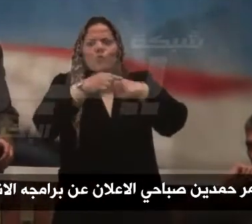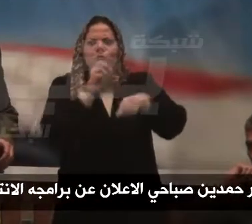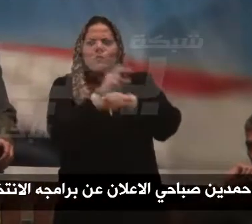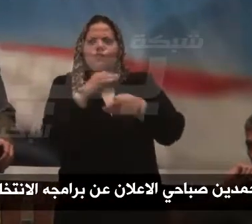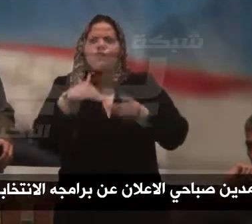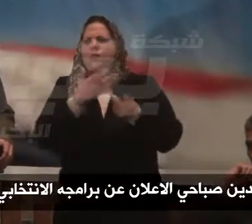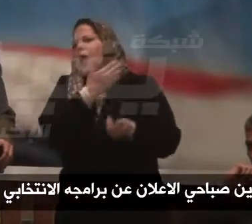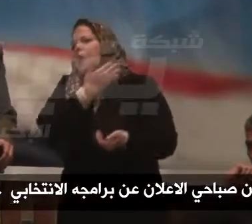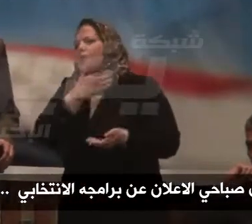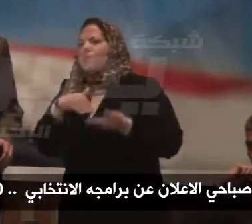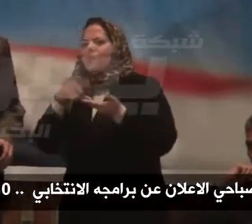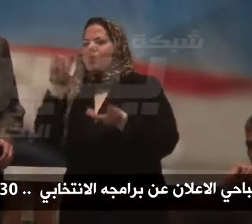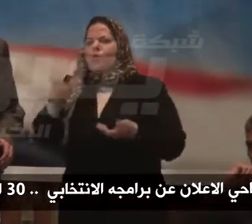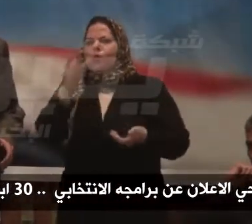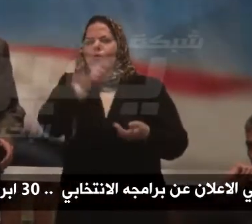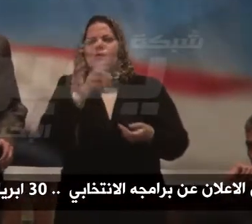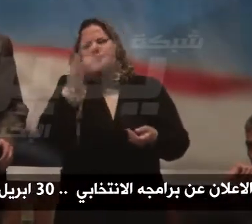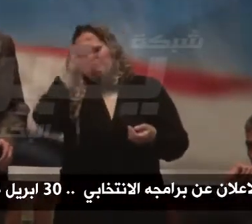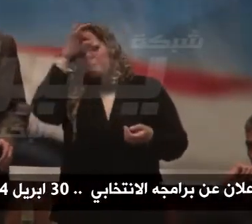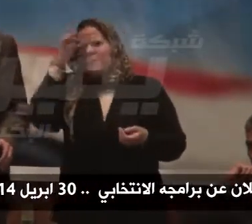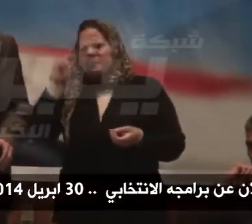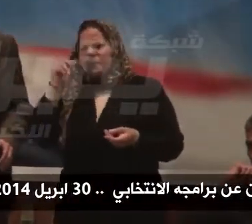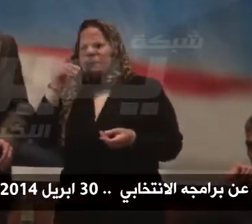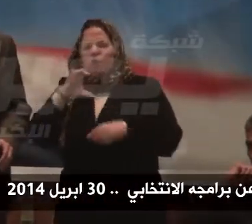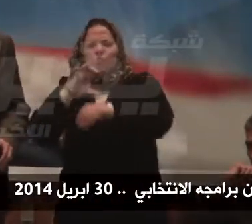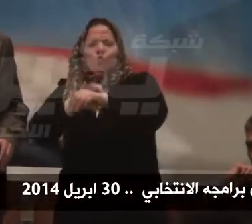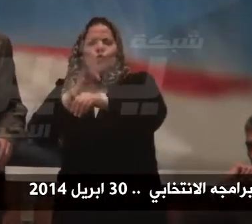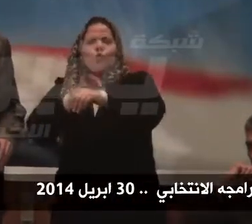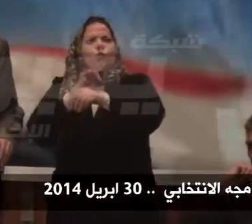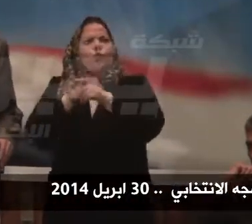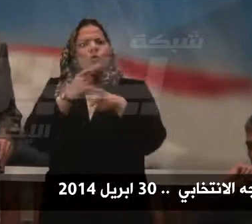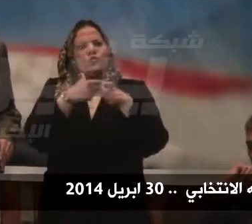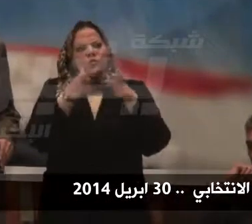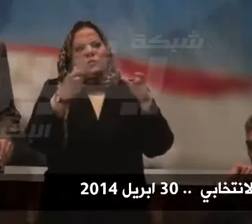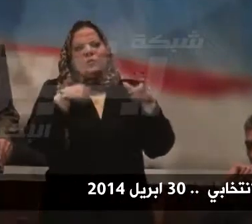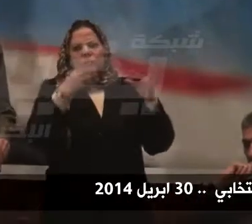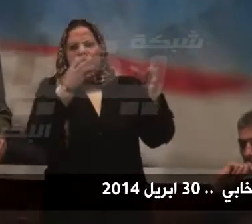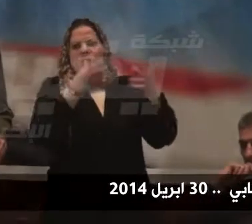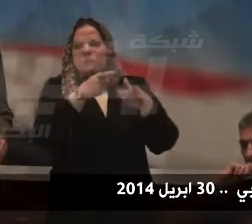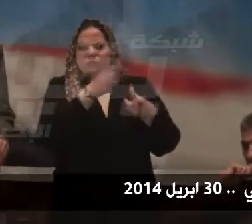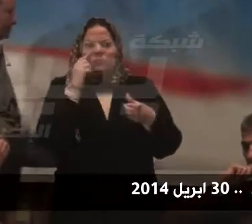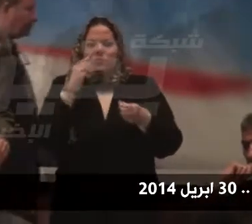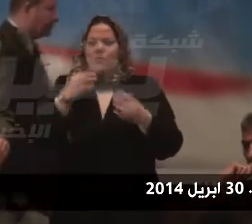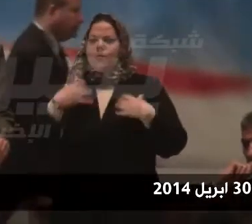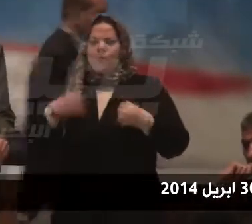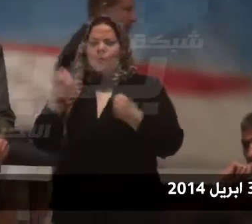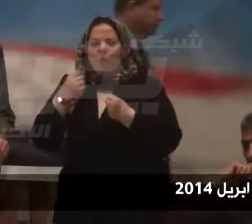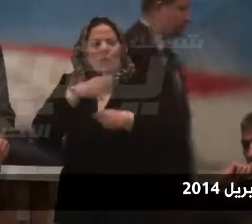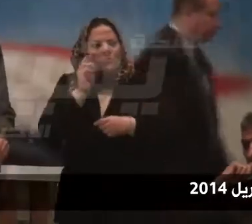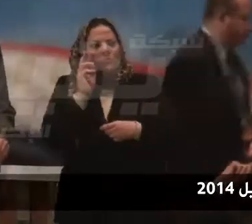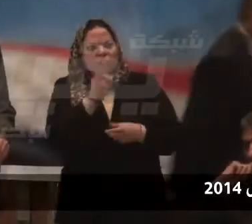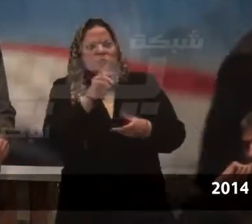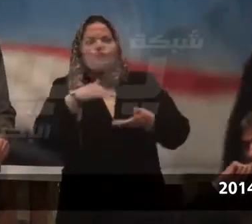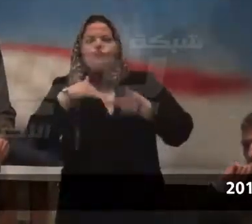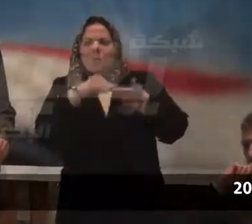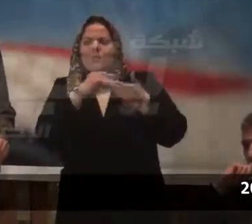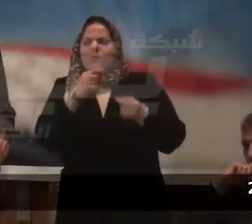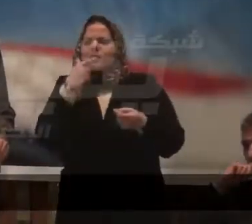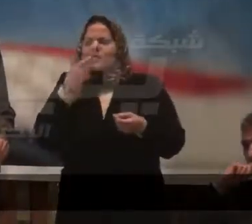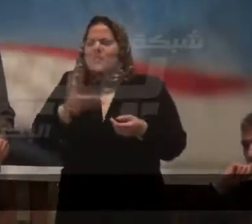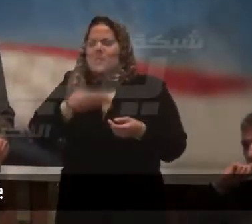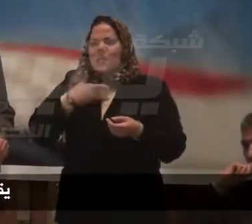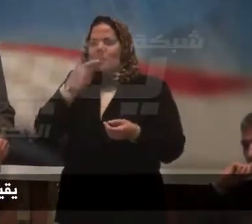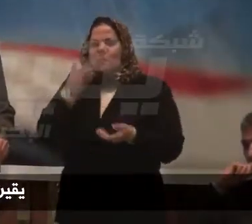الخدمة. احنا عندنا مثلا بالنسبة للأطباء الترخيص بمزاولة المهنة يبدأ في بداية العمر